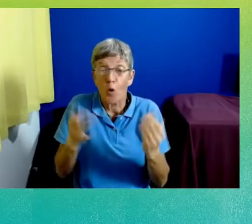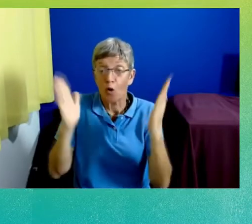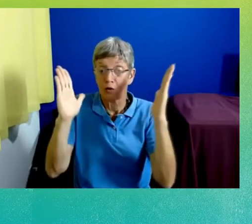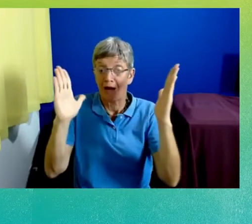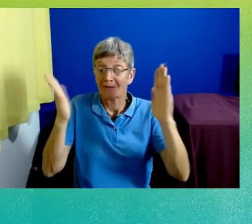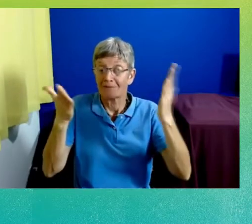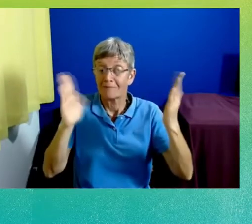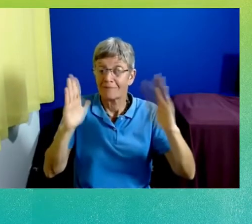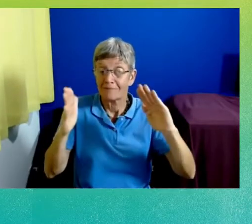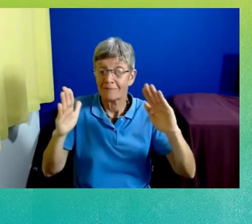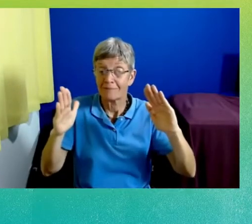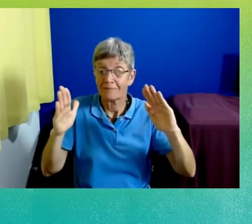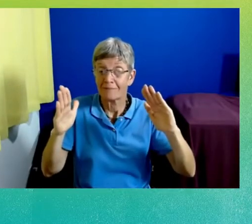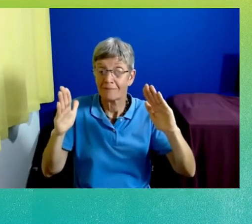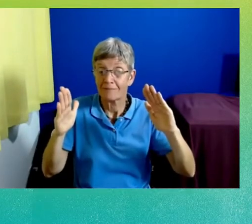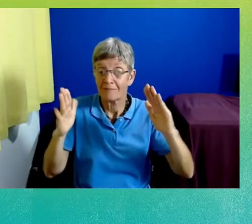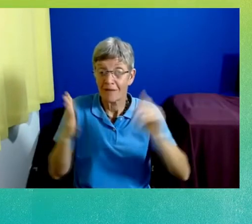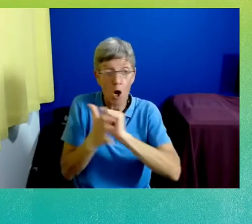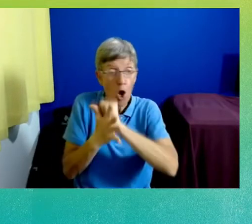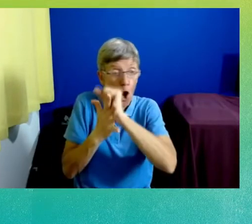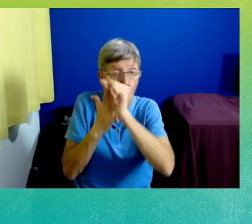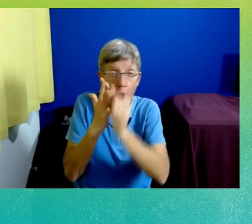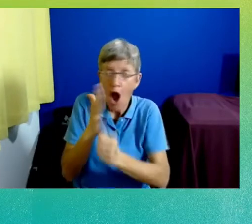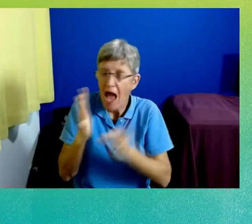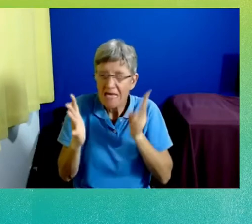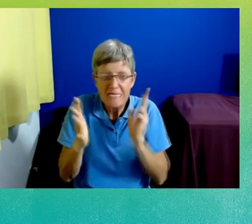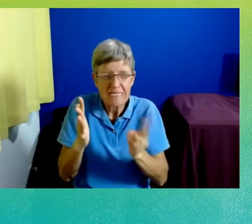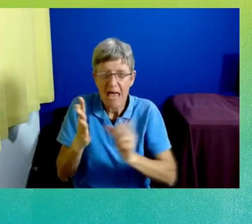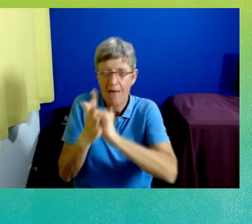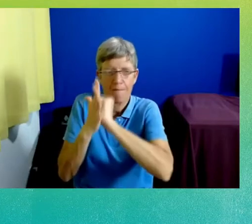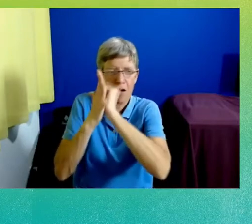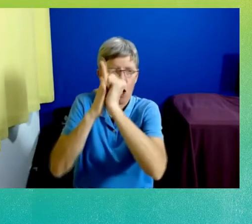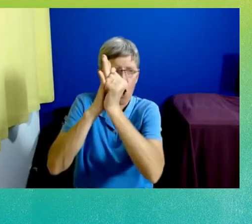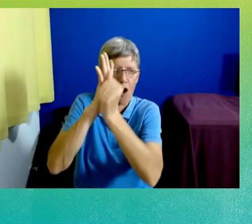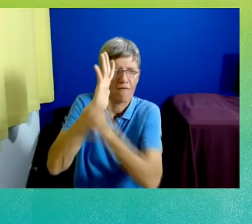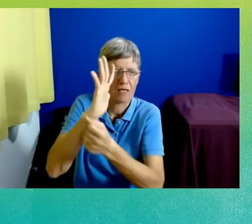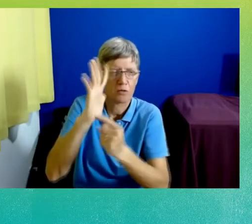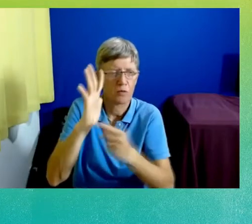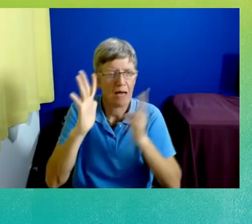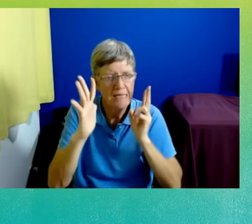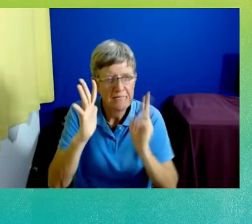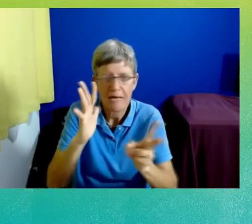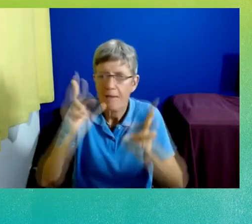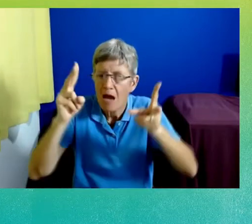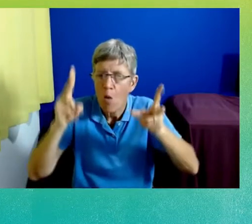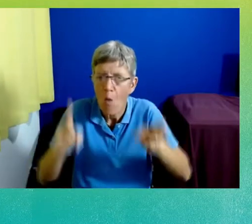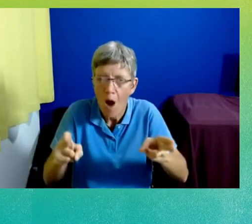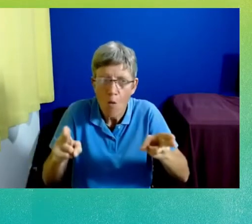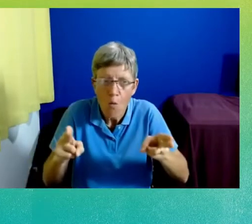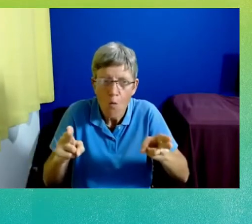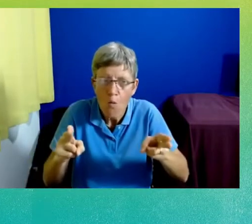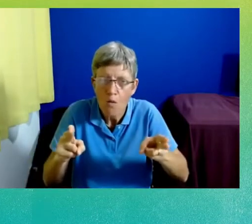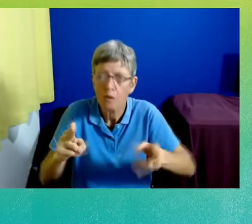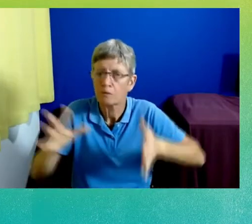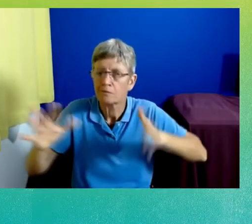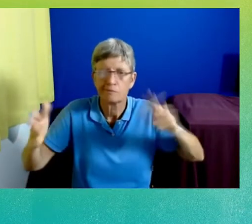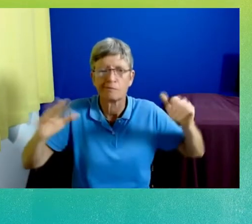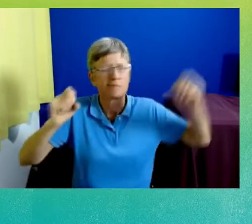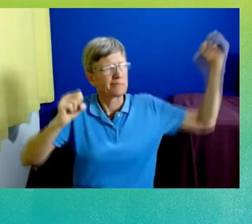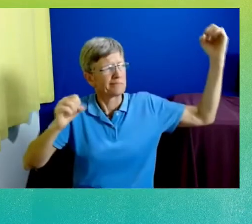toda essa manifestação, toda a forma de mostrar ali, dentro dessa